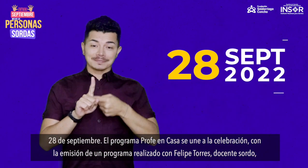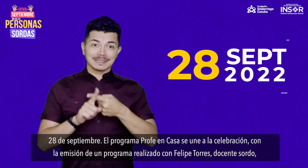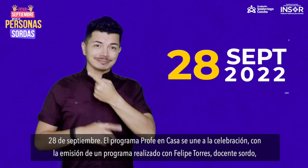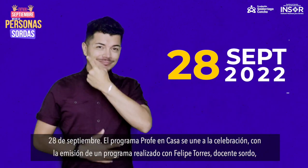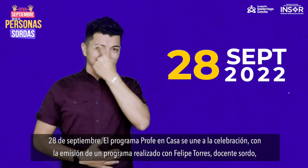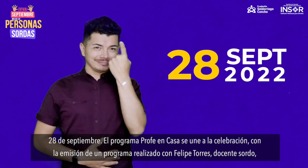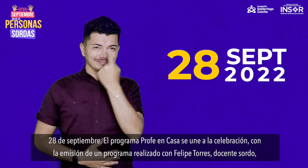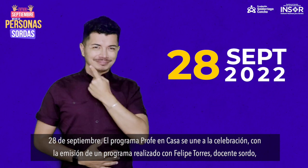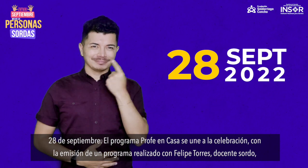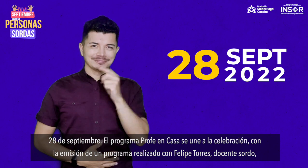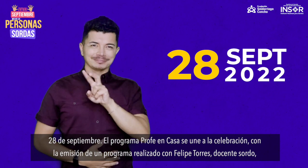28 de septiembre.